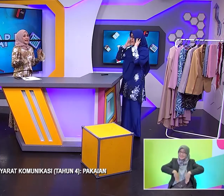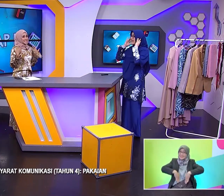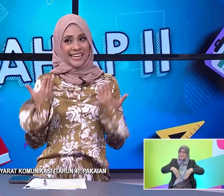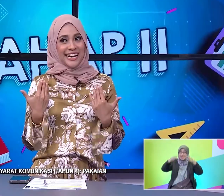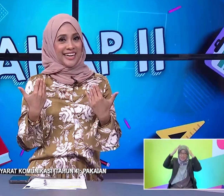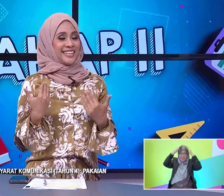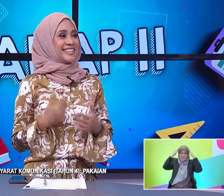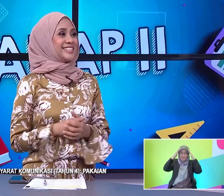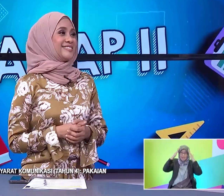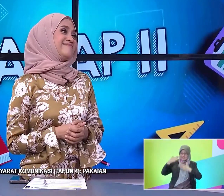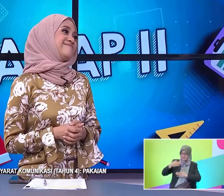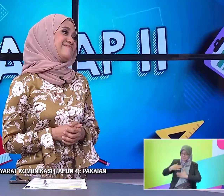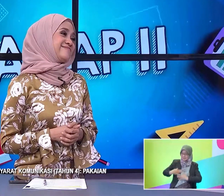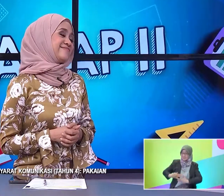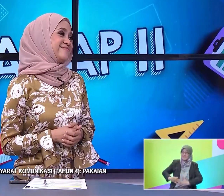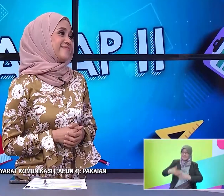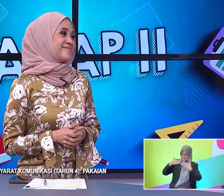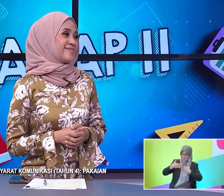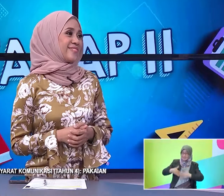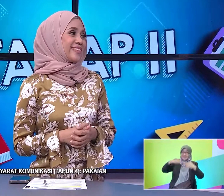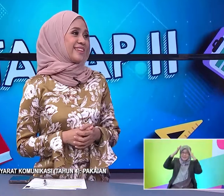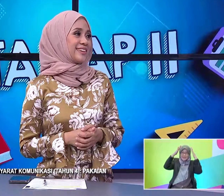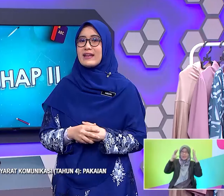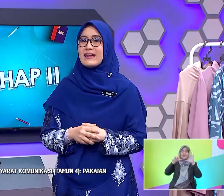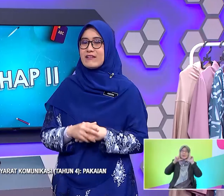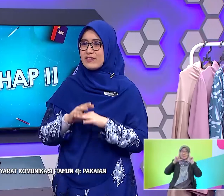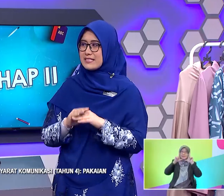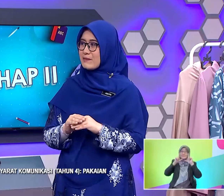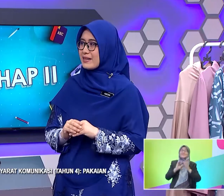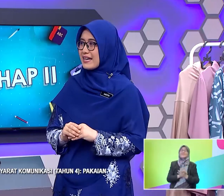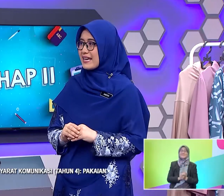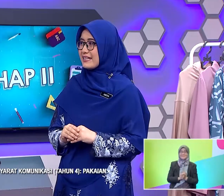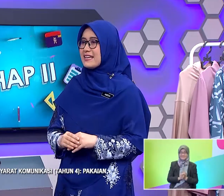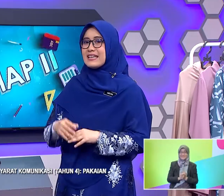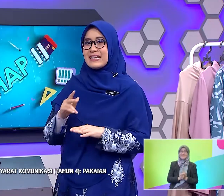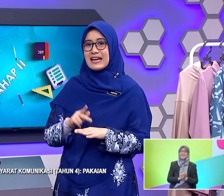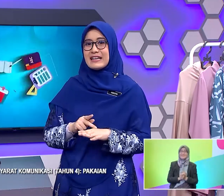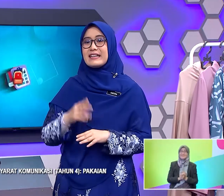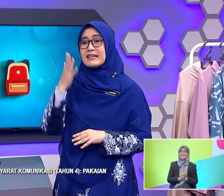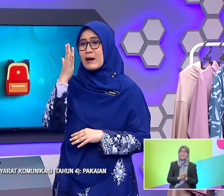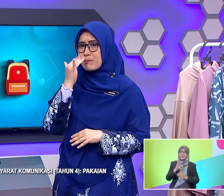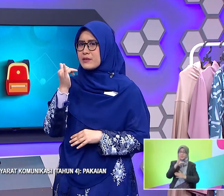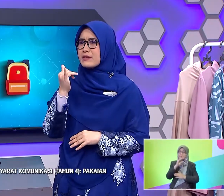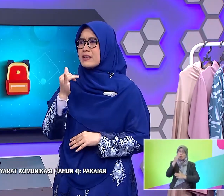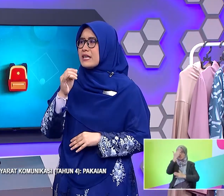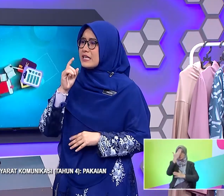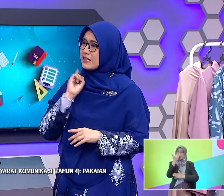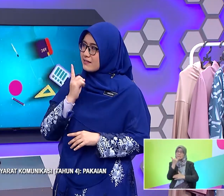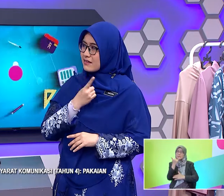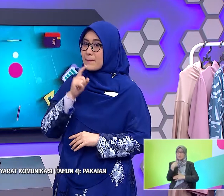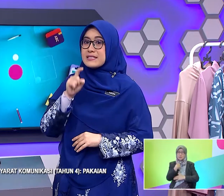pakai clean dake selendangnya betul oke itu adalah definisi pakai dan dan Kenapa